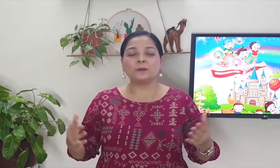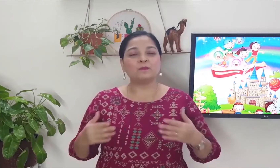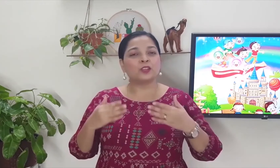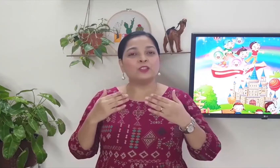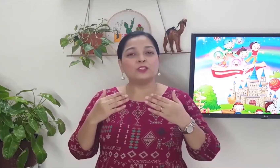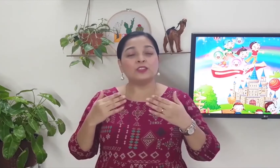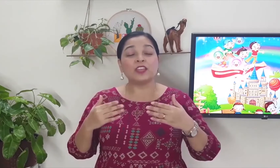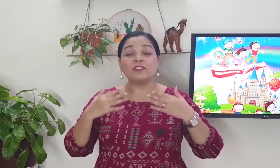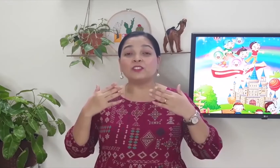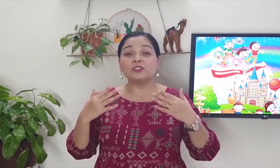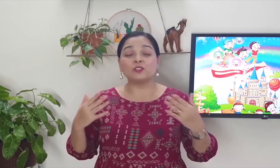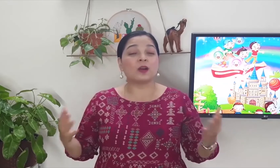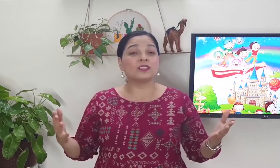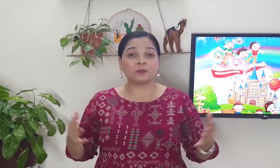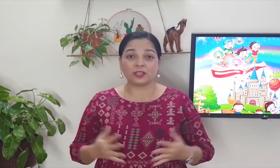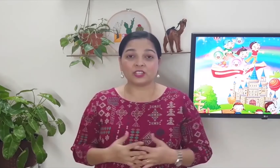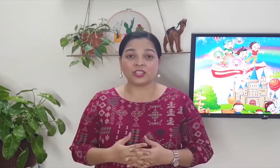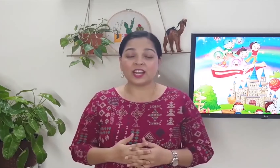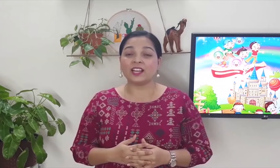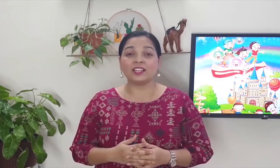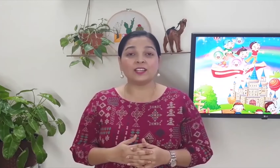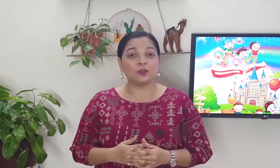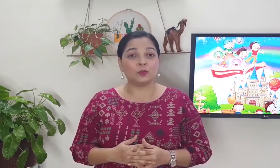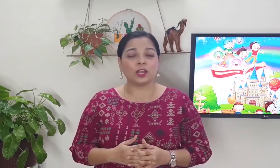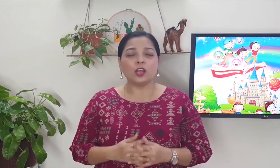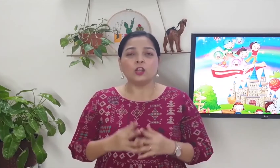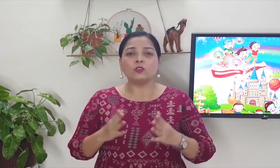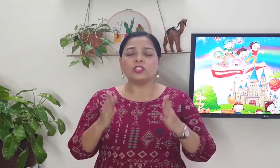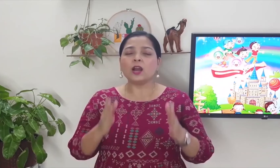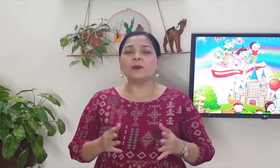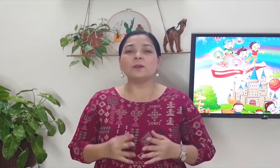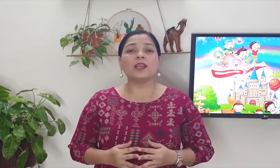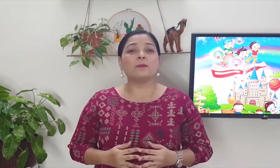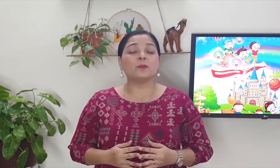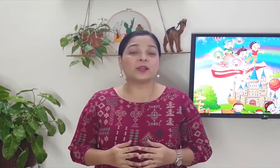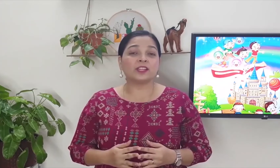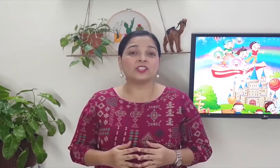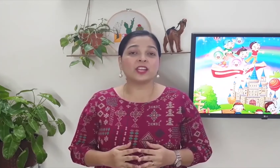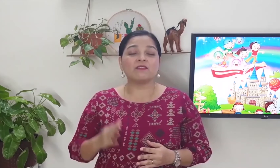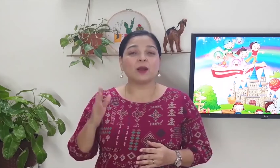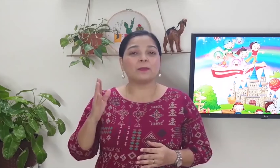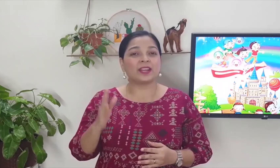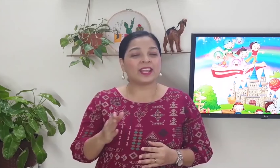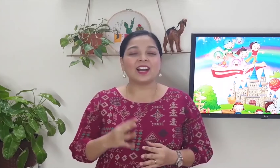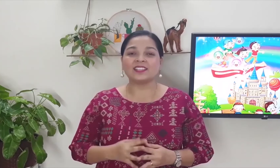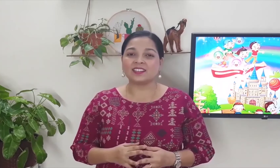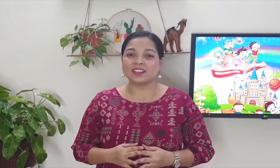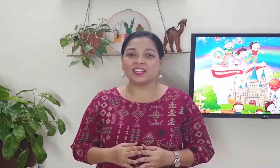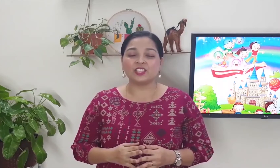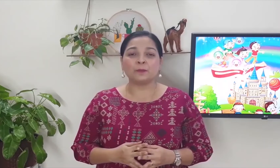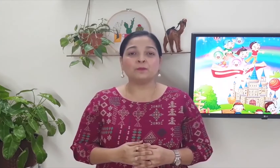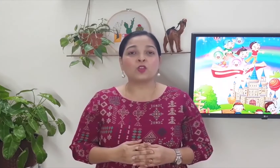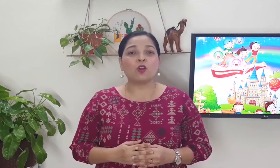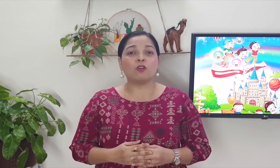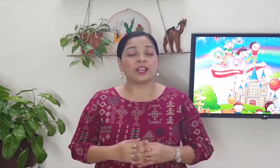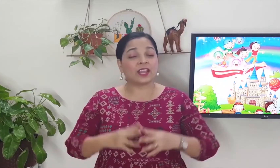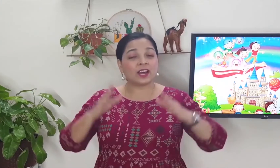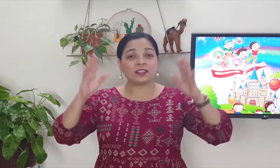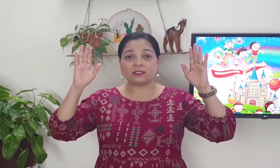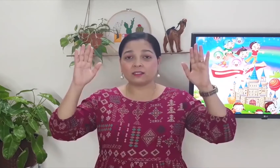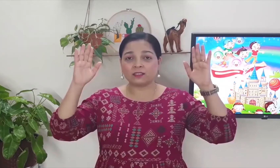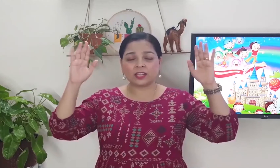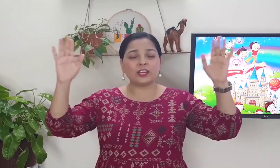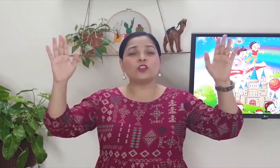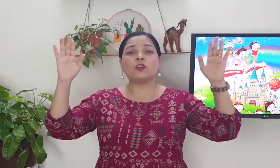पनि तपाईँलाई निको पार्ने र सुस्वास्थ्य राख्ने हुँदछ। हालेलुया, परमेश्वरलाई महिमा भएको हो। जहाँ पनि तपाईँलाई दुखाइहरू भइरहेको